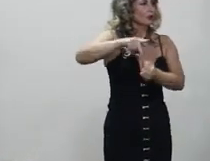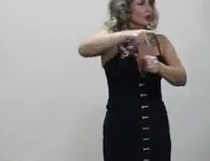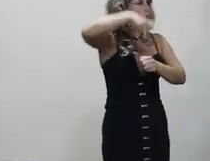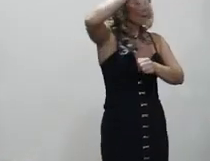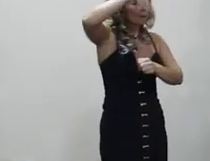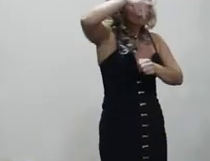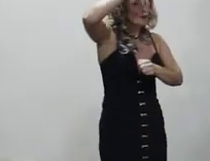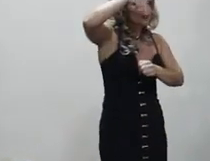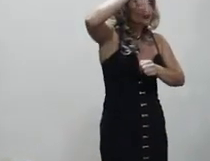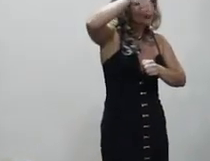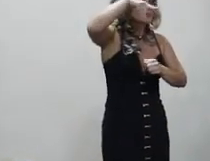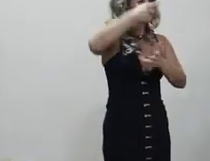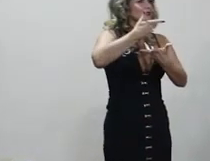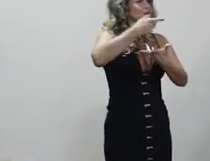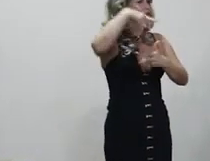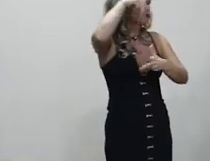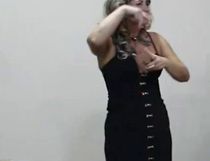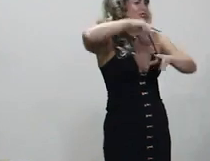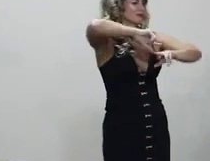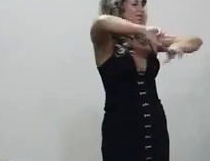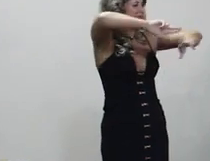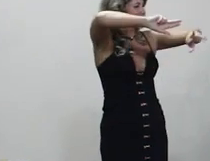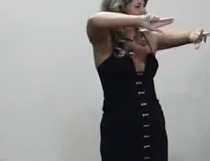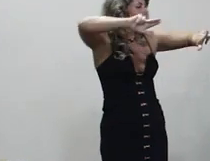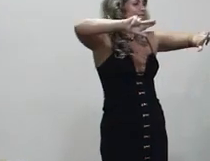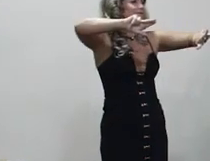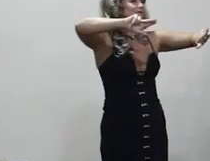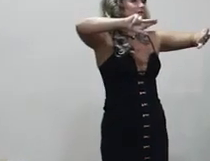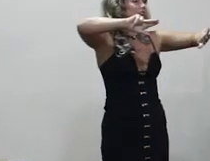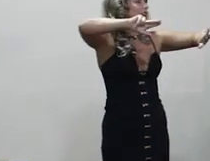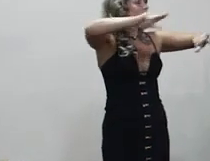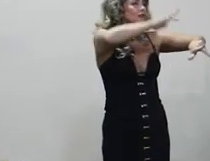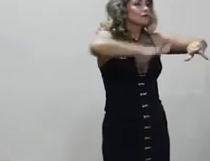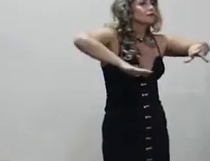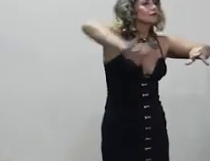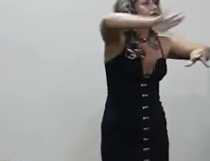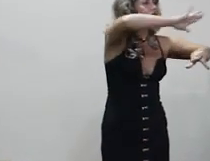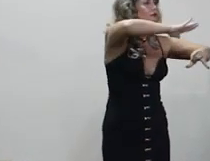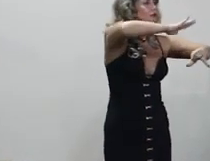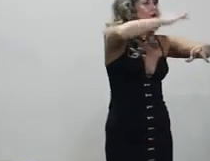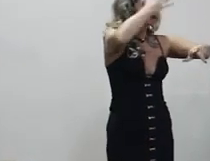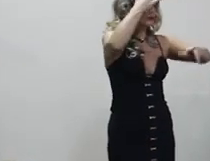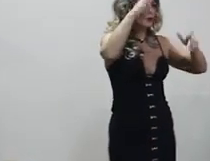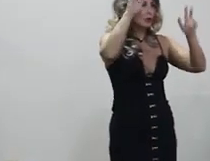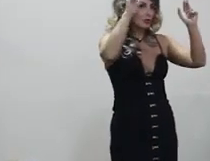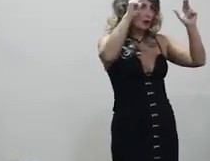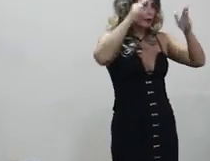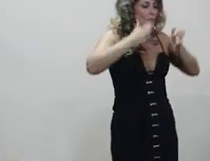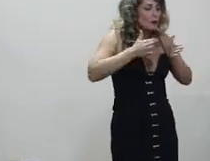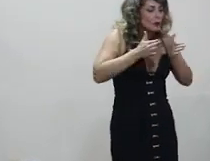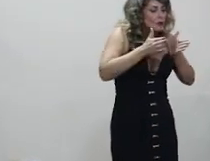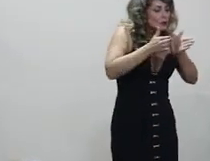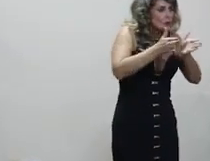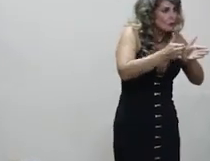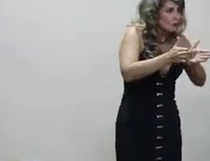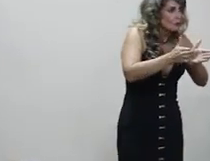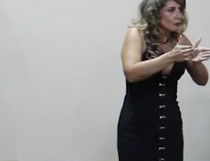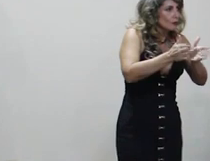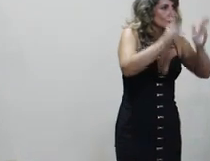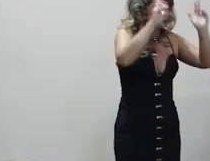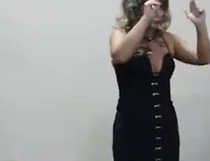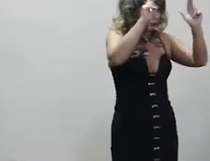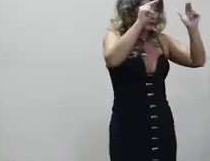especialista em generalidades, né? Então, eu sei que no tema específico e no tema específico